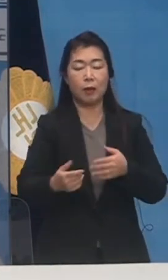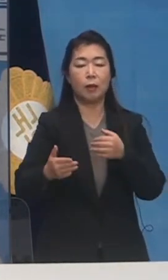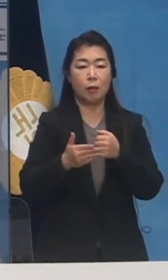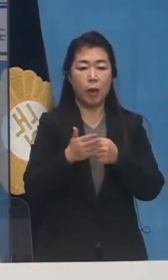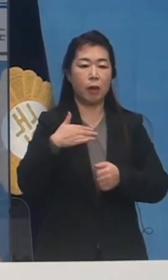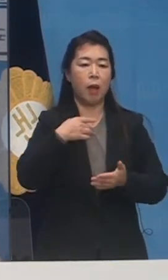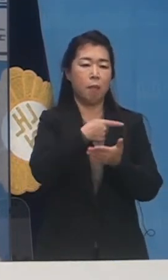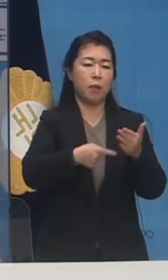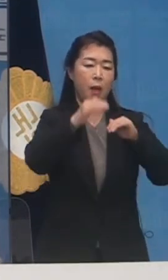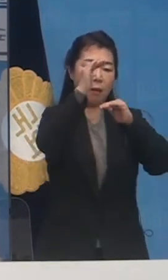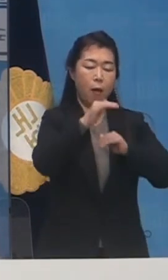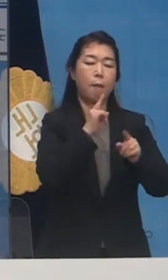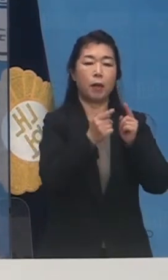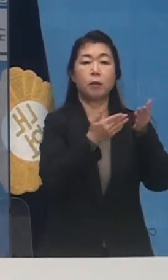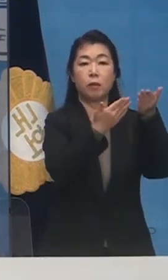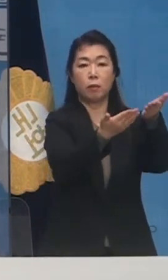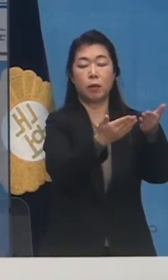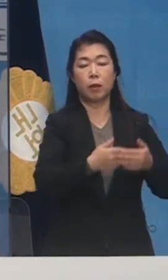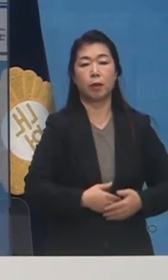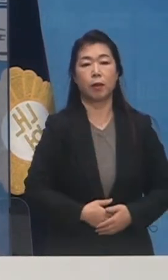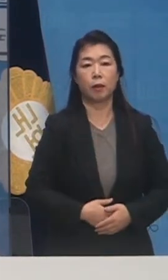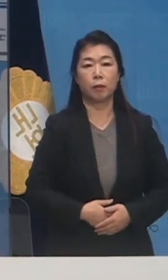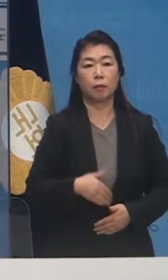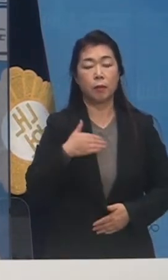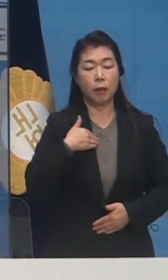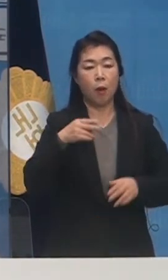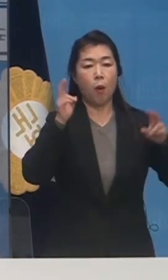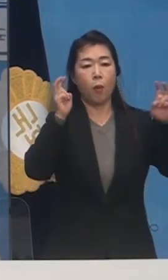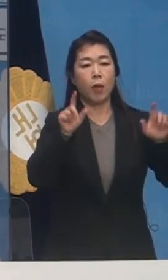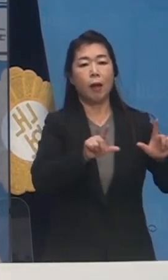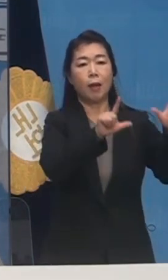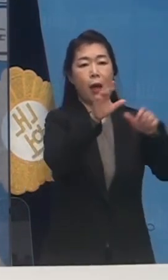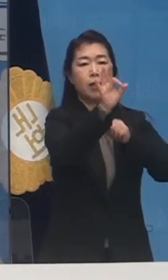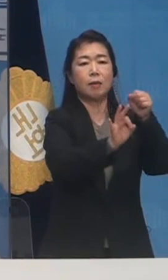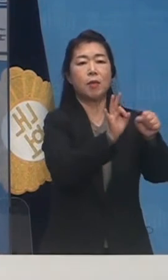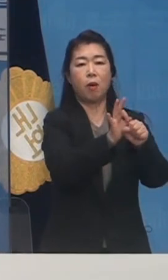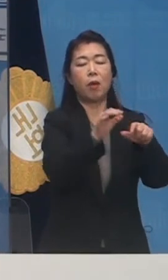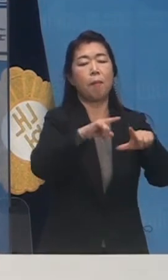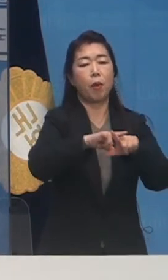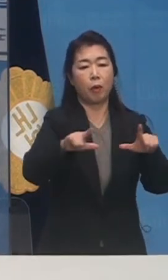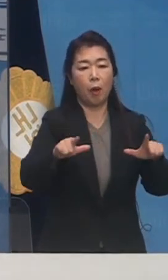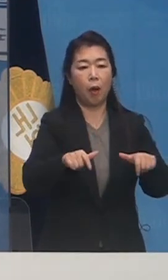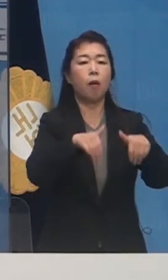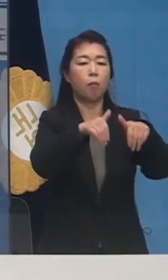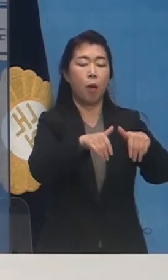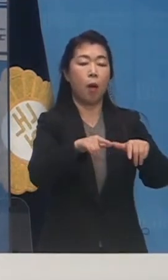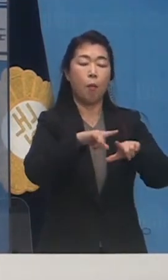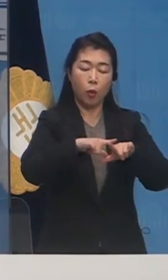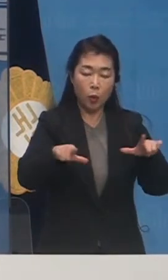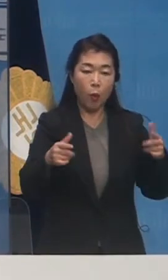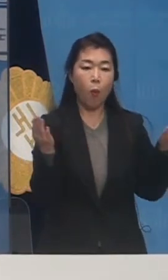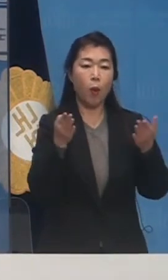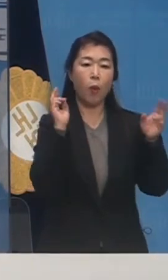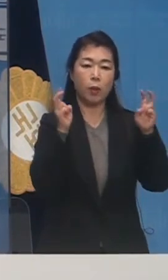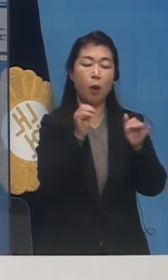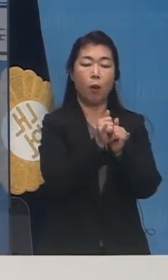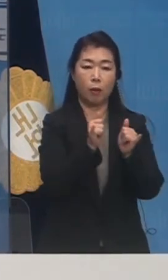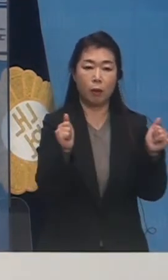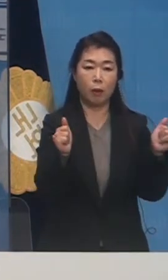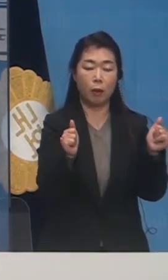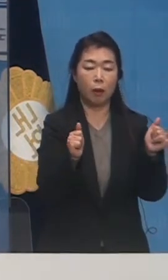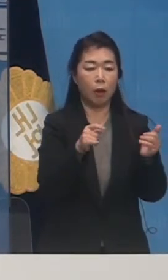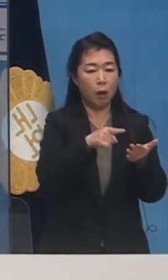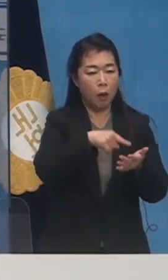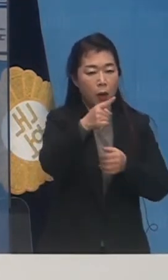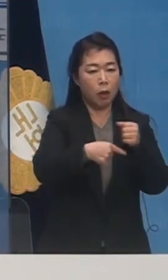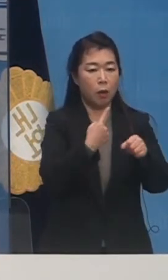사실을 말하려 합니다. 저는 회사 생활 10년차 평범한 사원입니다. 약 1년 전